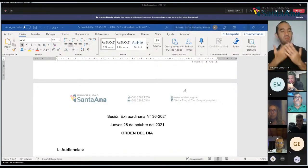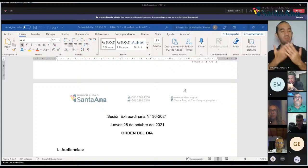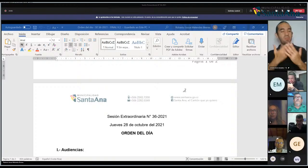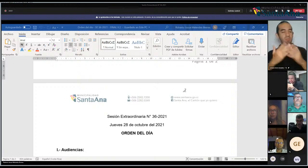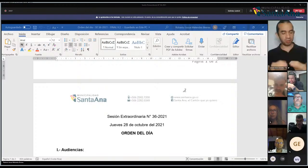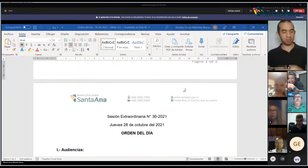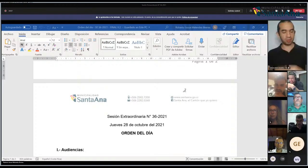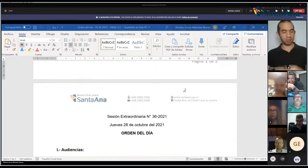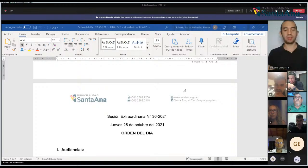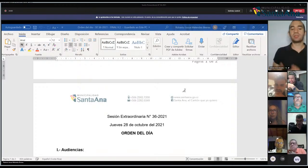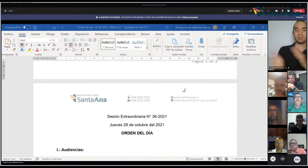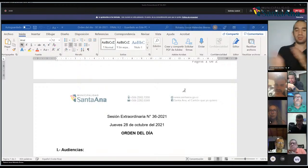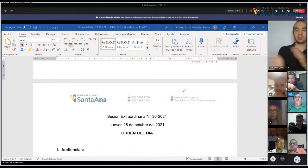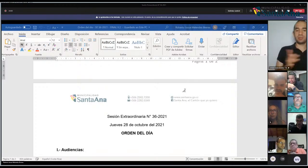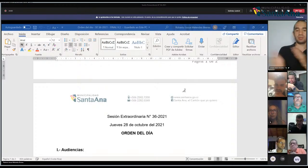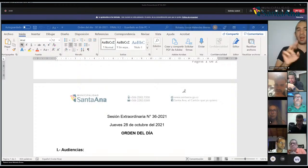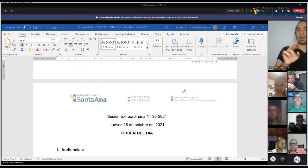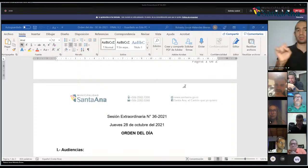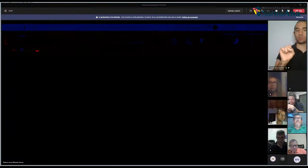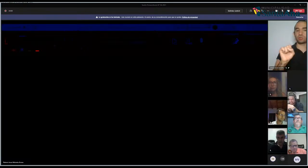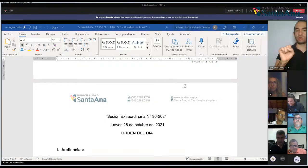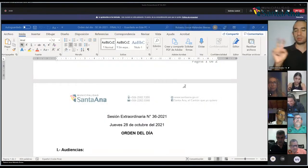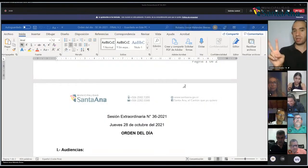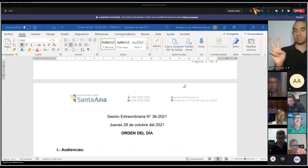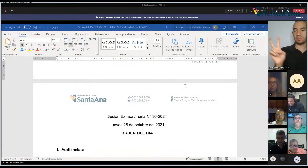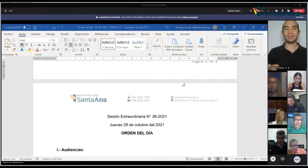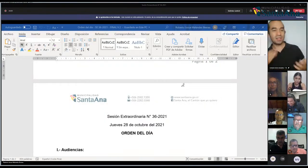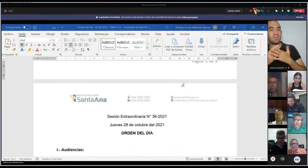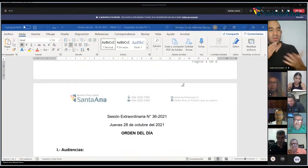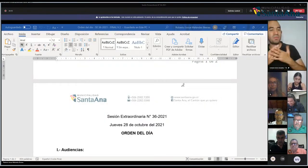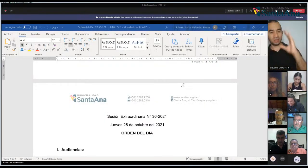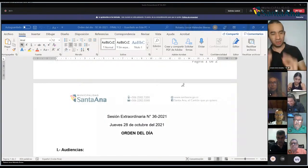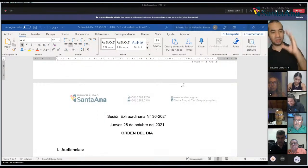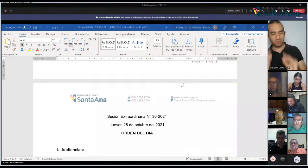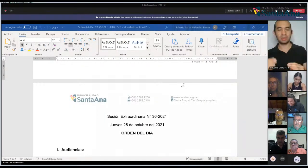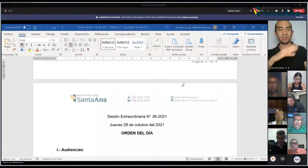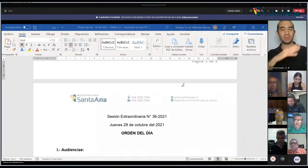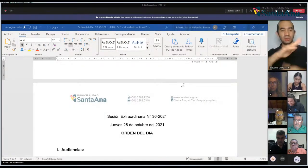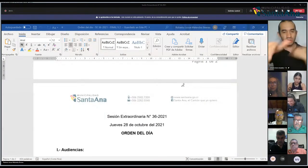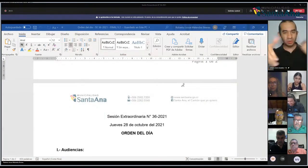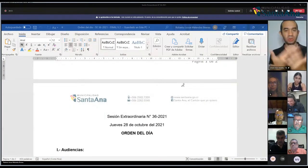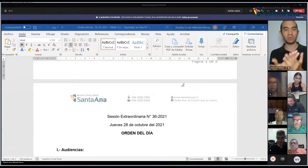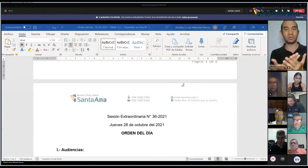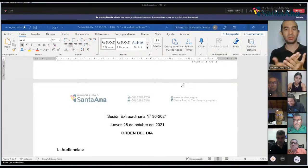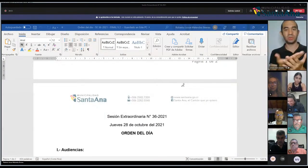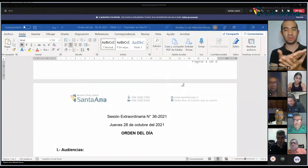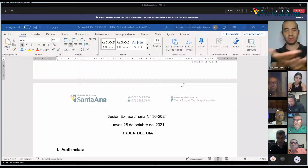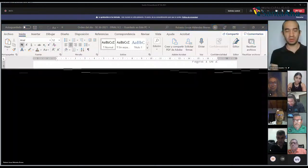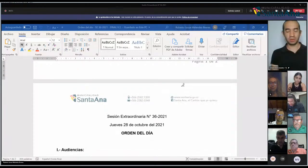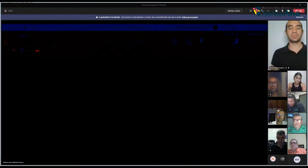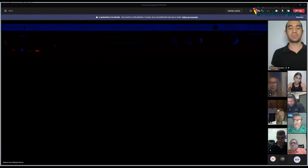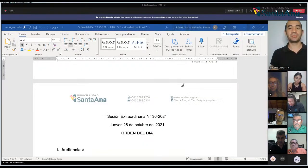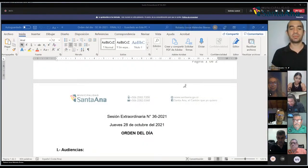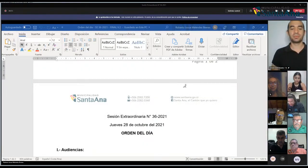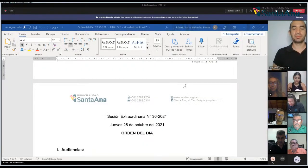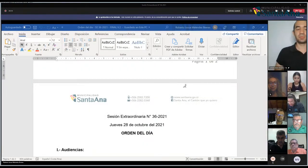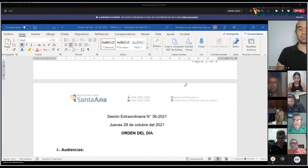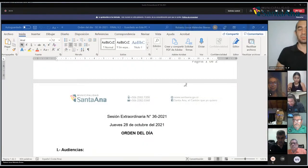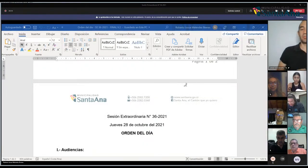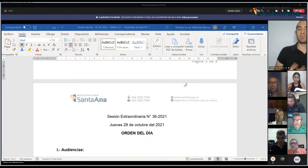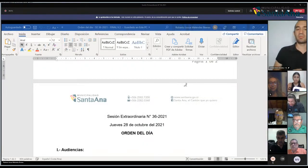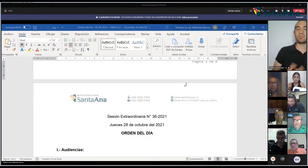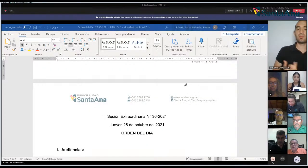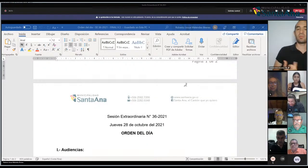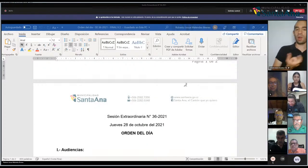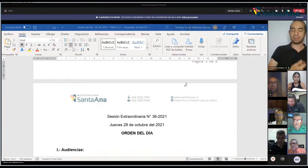villalobos presenta buenas noches para todos y todas gerardo oviedo espinoza